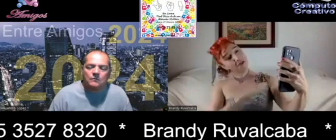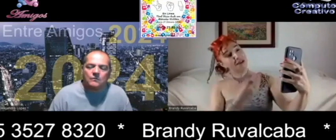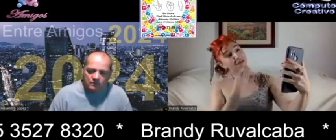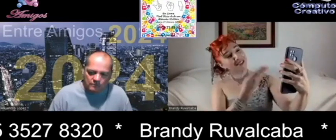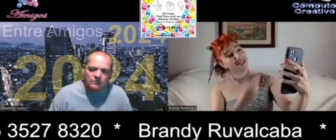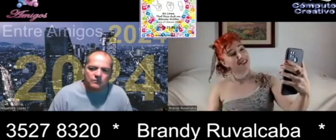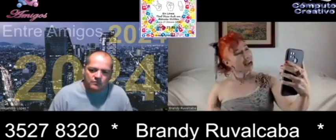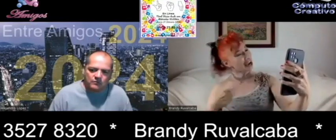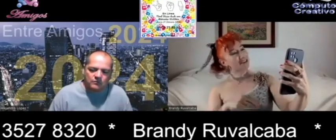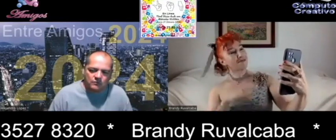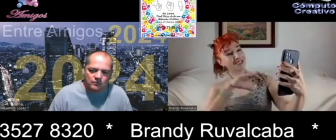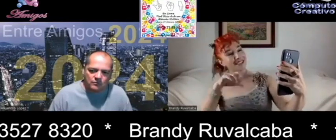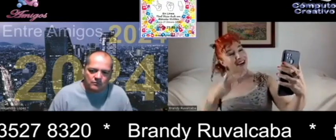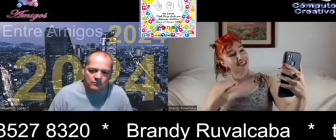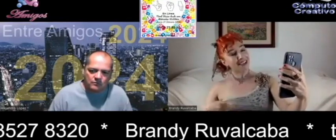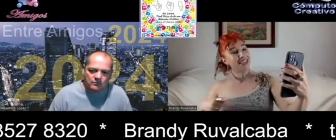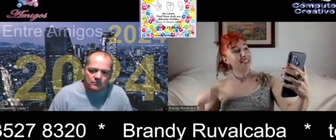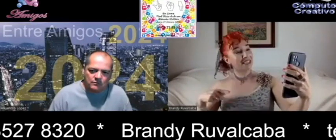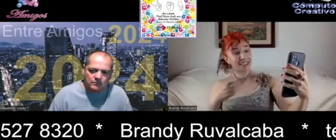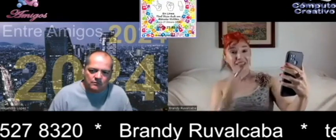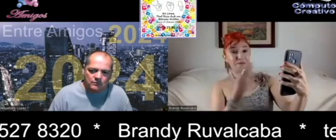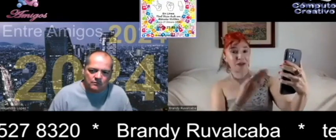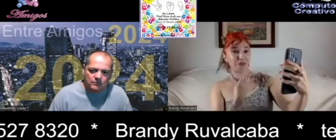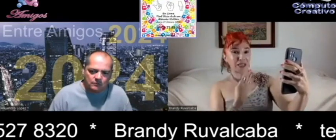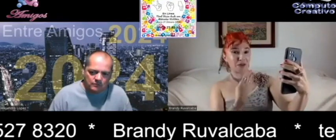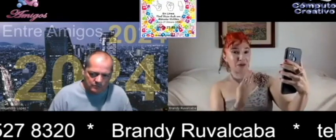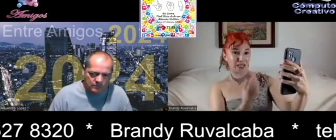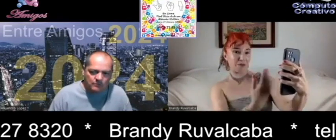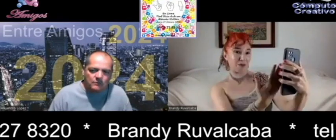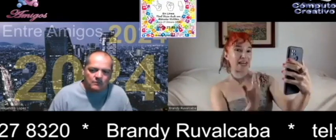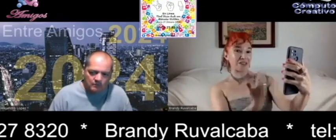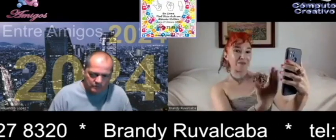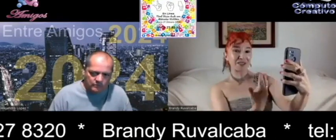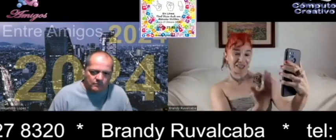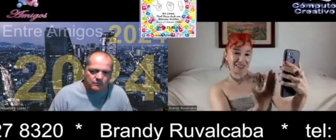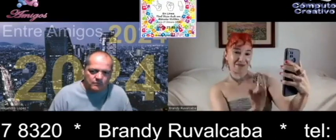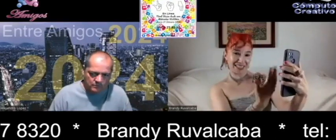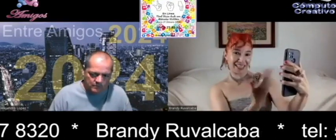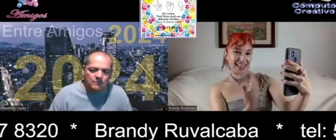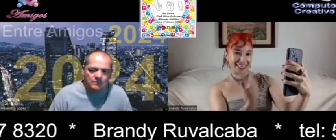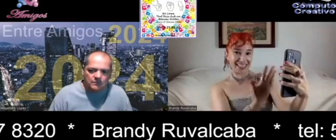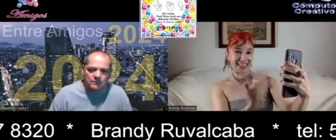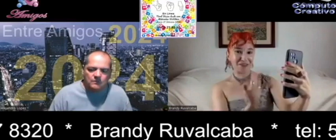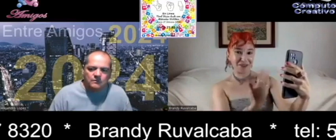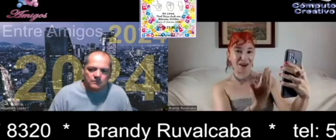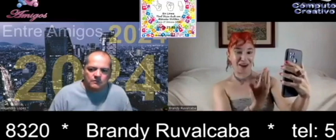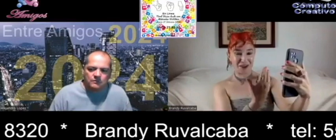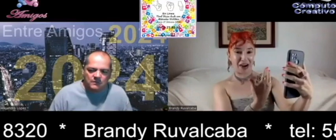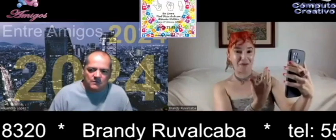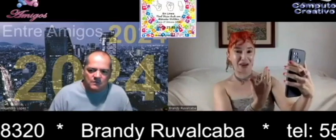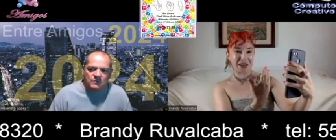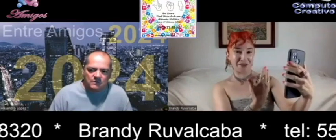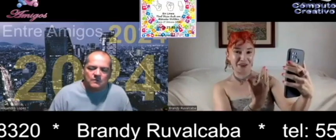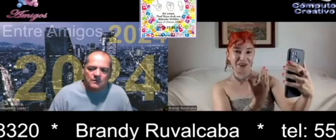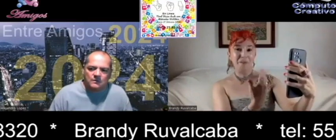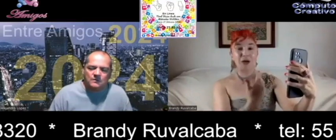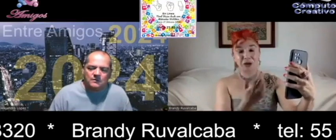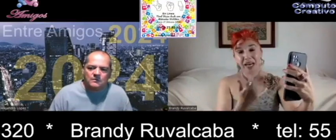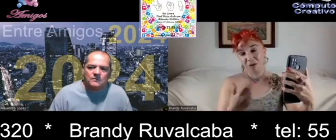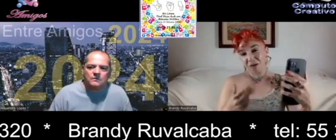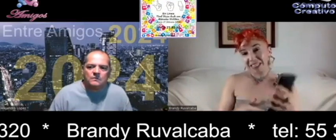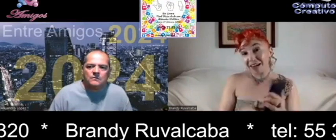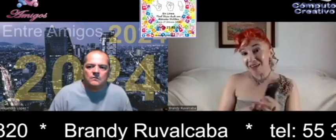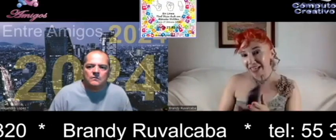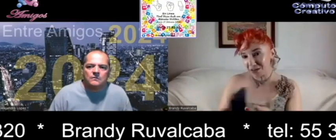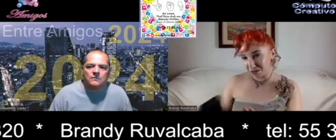la persona, ay, ¿cómo estás? Y se entiende perfecto, o sea, porque la otra persona también está señando igual, ¿no? A una mano. Pero Ujú.